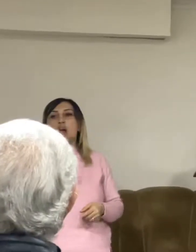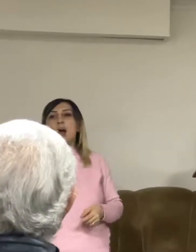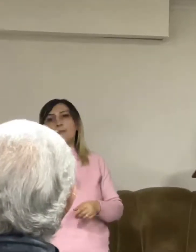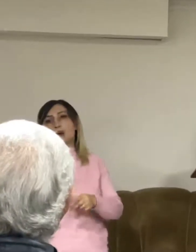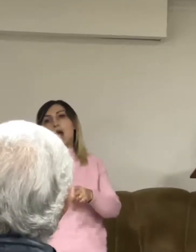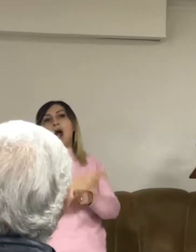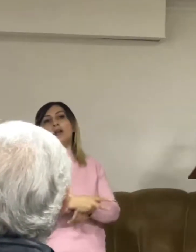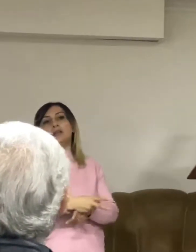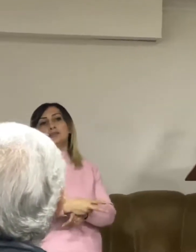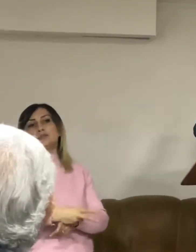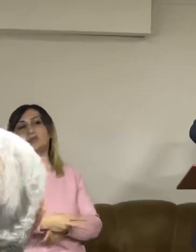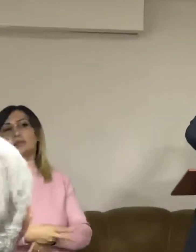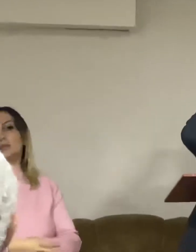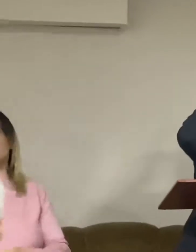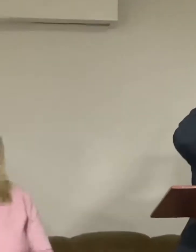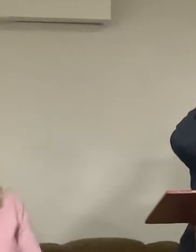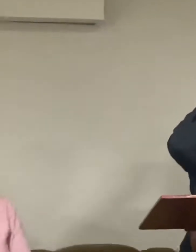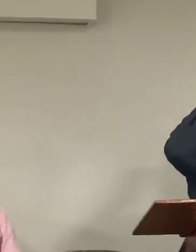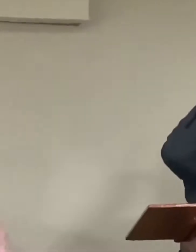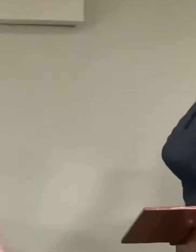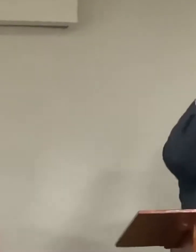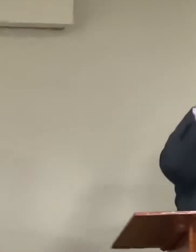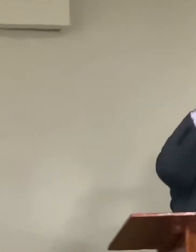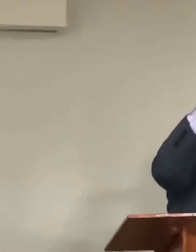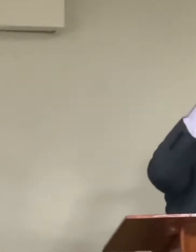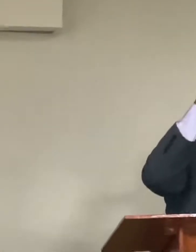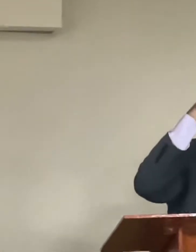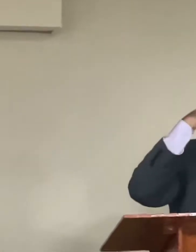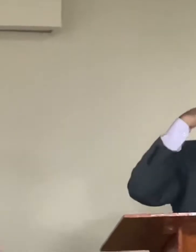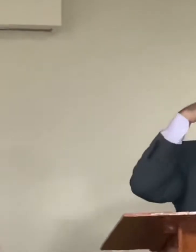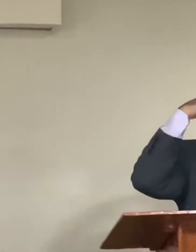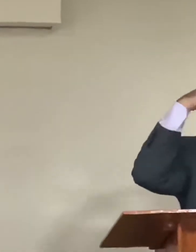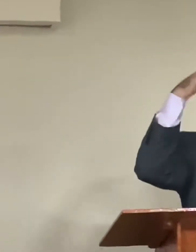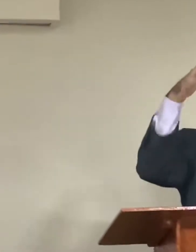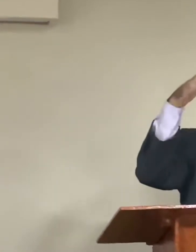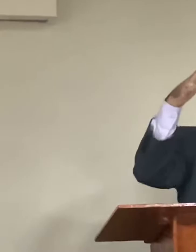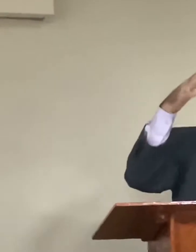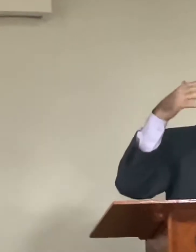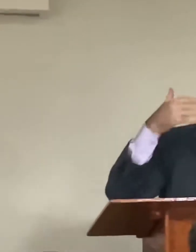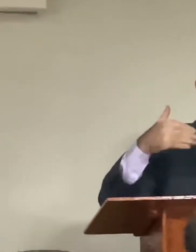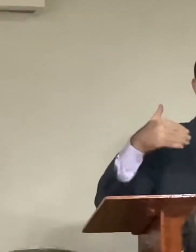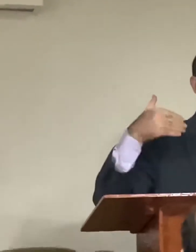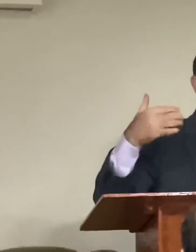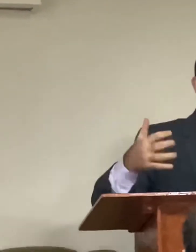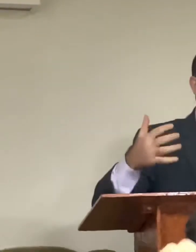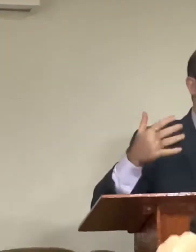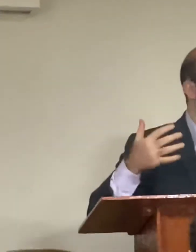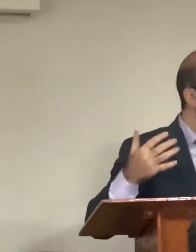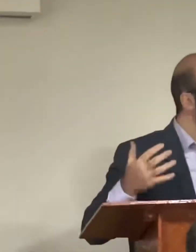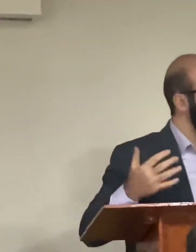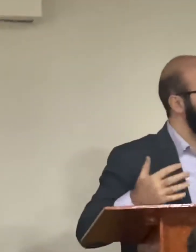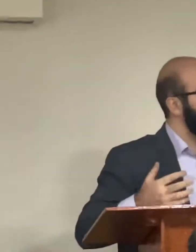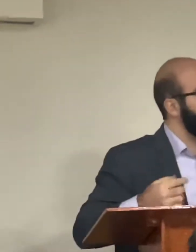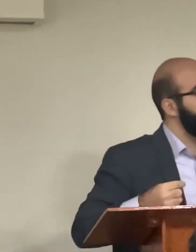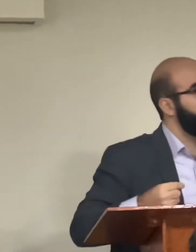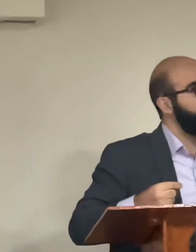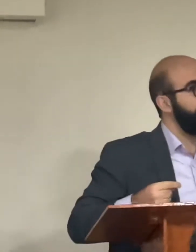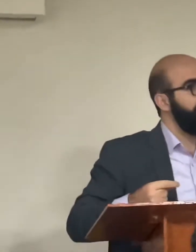էր աննազանություն, ձեր կարծիքով ամենամեծ նպատակը, ամենակարևոր պատճառը ինչի համար դուրս հանեց, ո՞րն